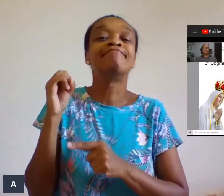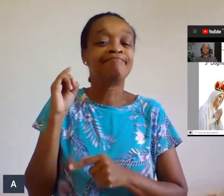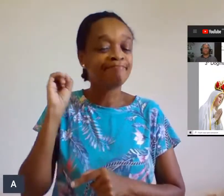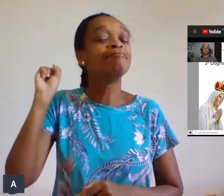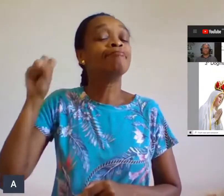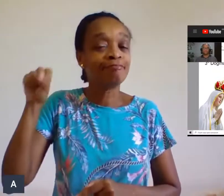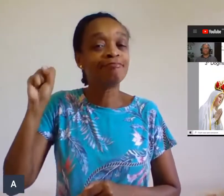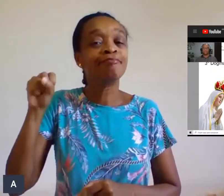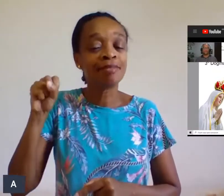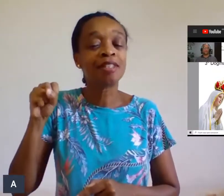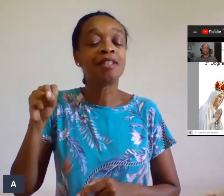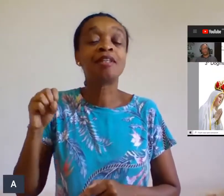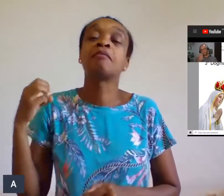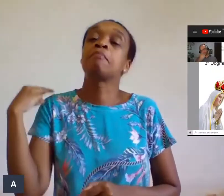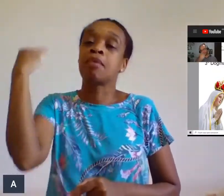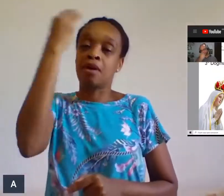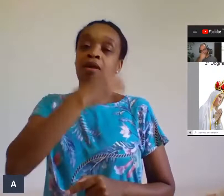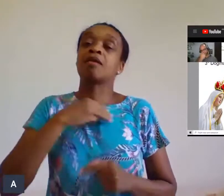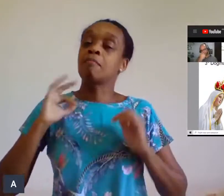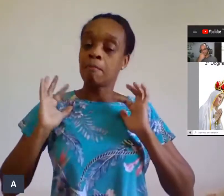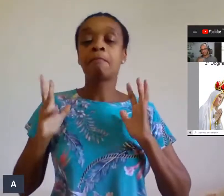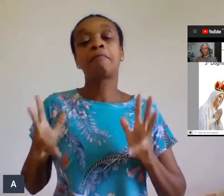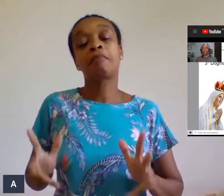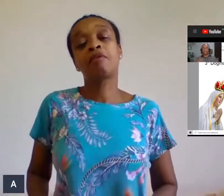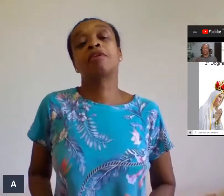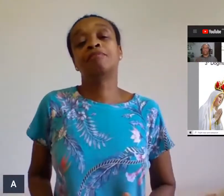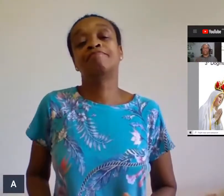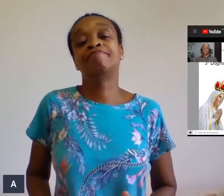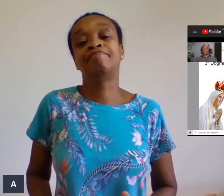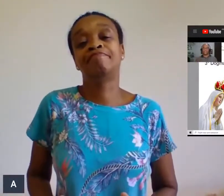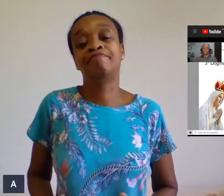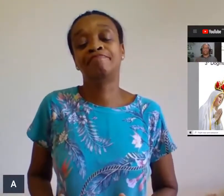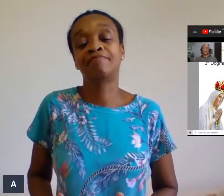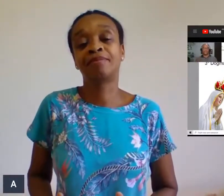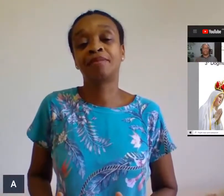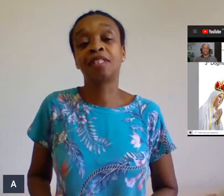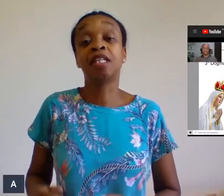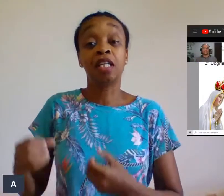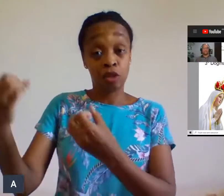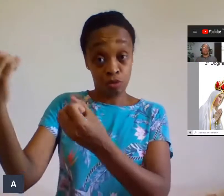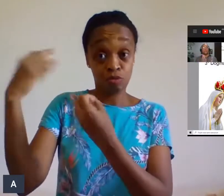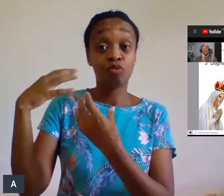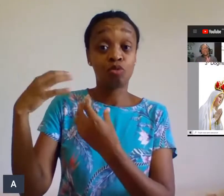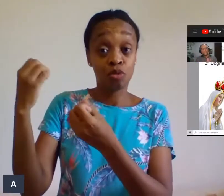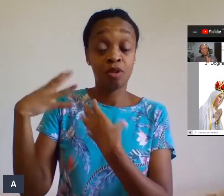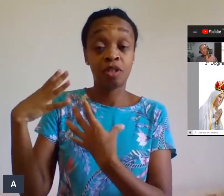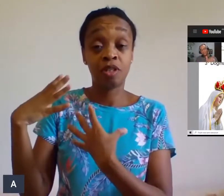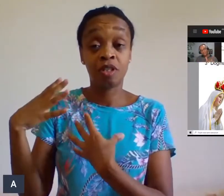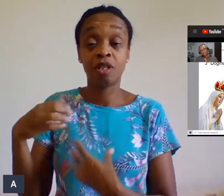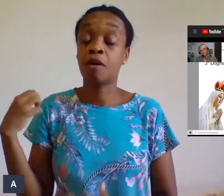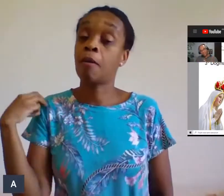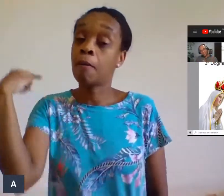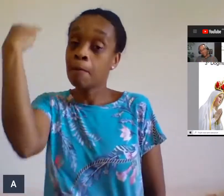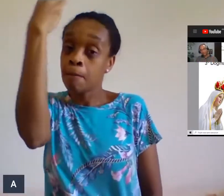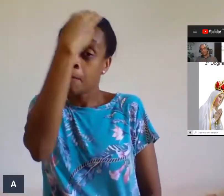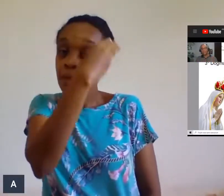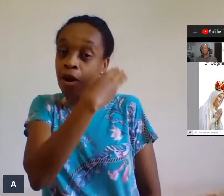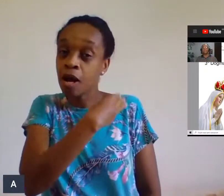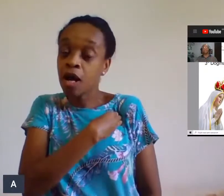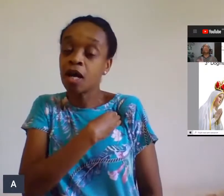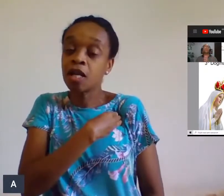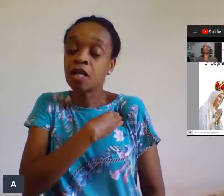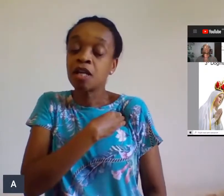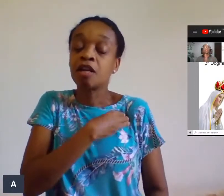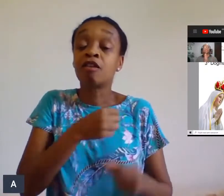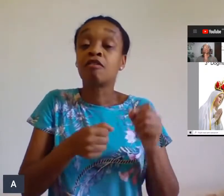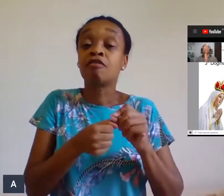original. O dogma da Imaculada Conceição nos ensina que em Maria começa o processo de